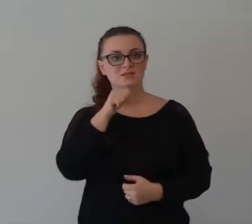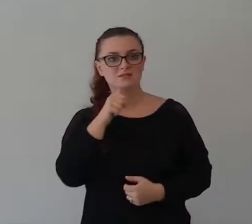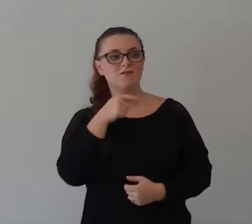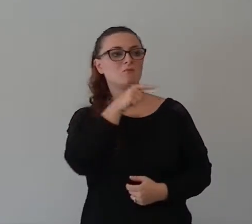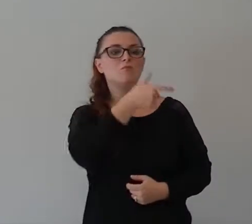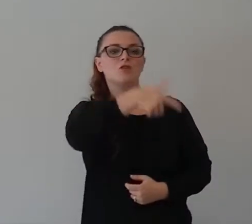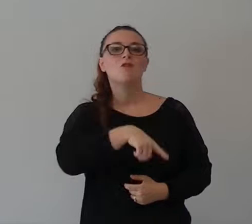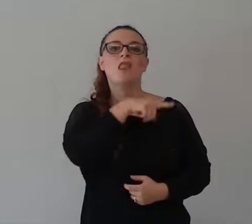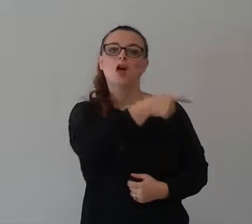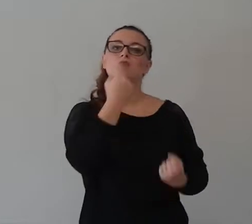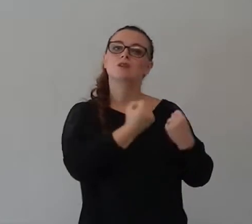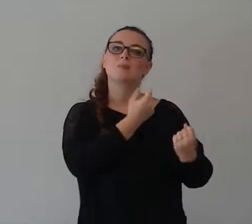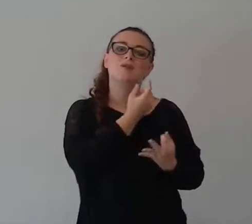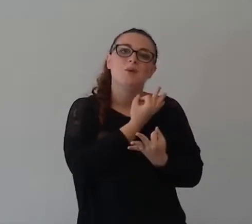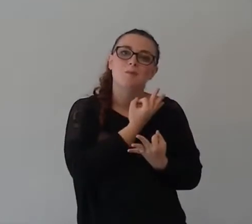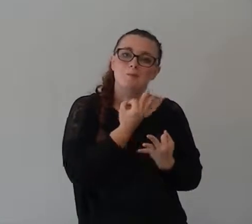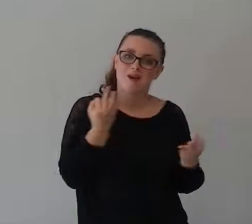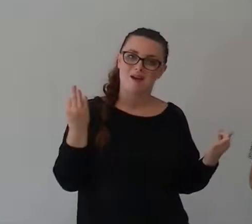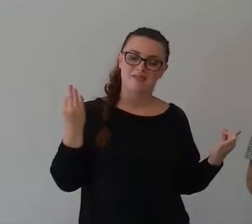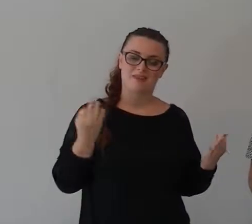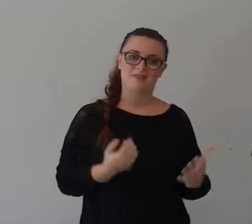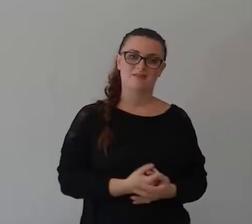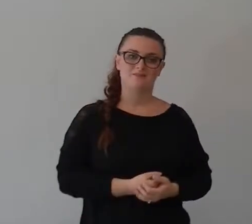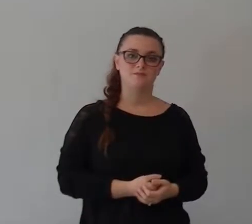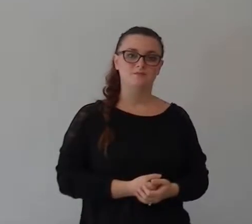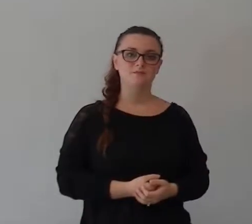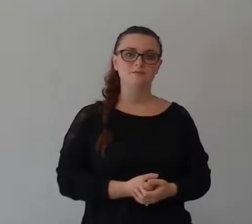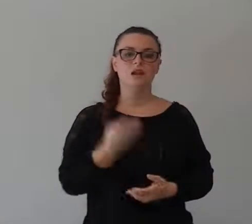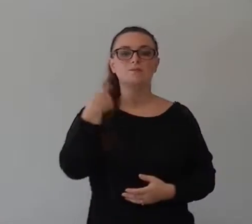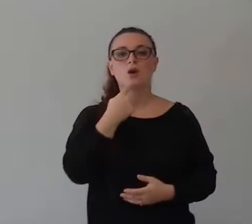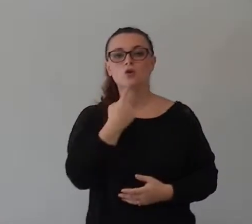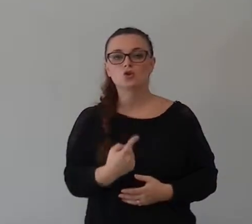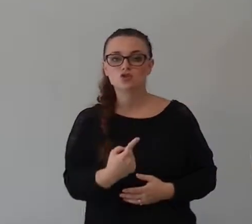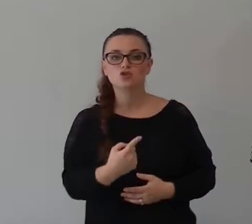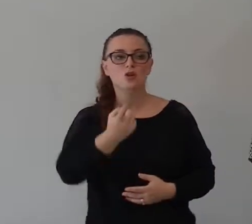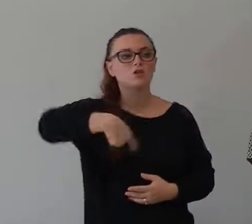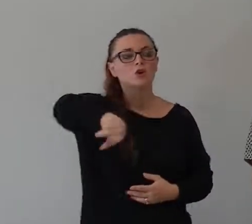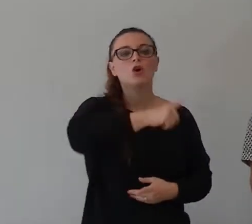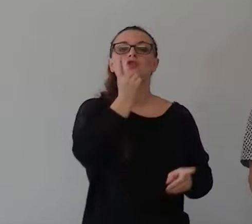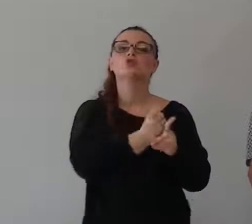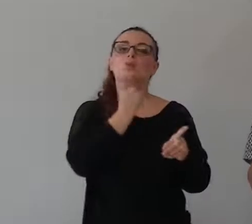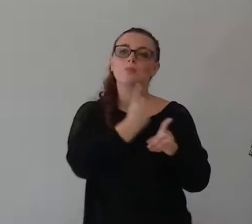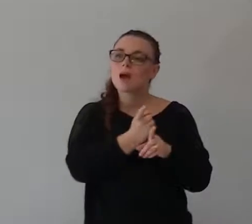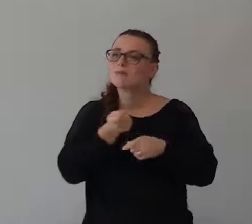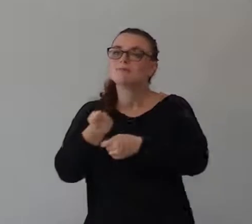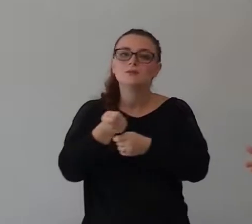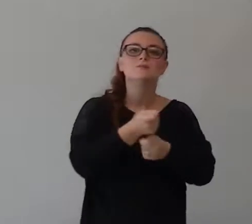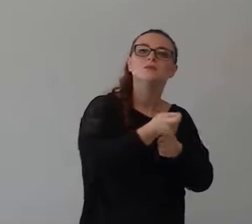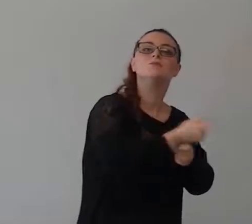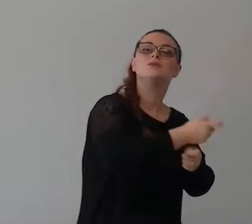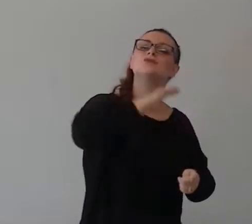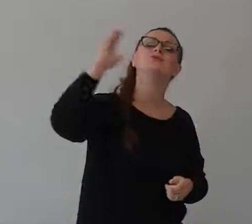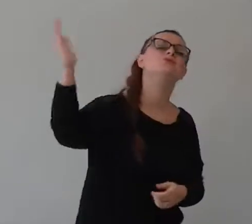sta facendo. Paolo in Romani 12:10 dice che dobbiamo fare a gara per renderci l'onore e